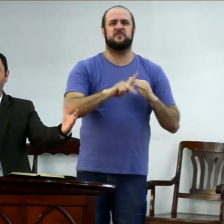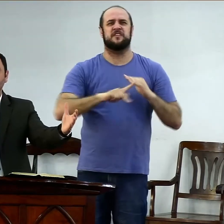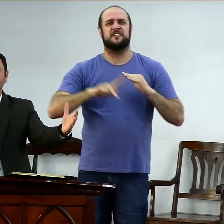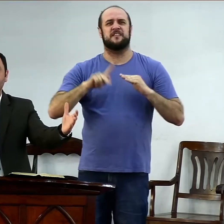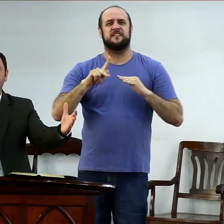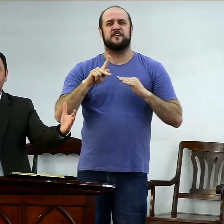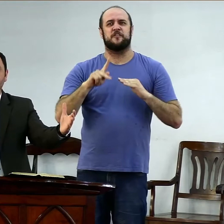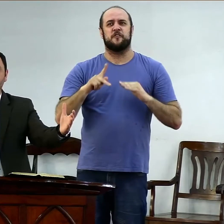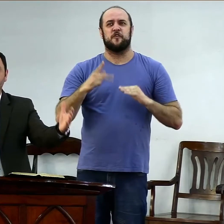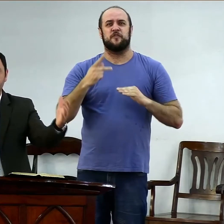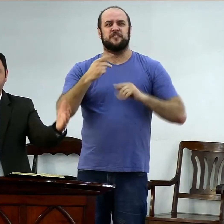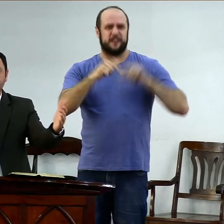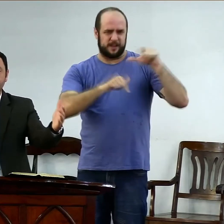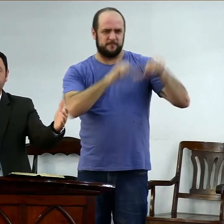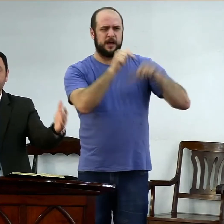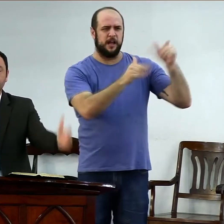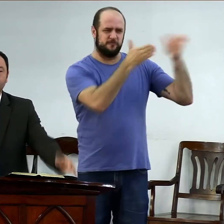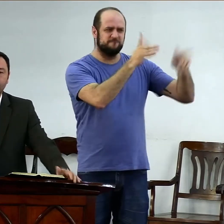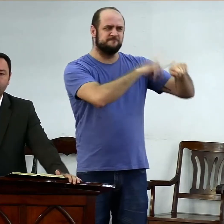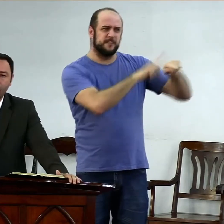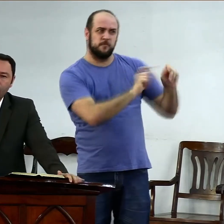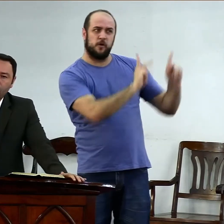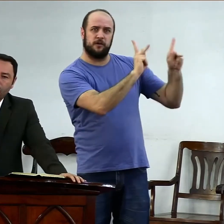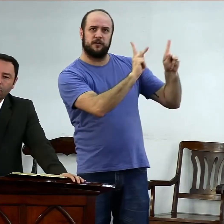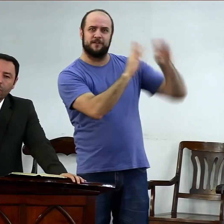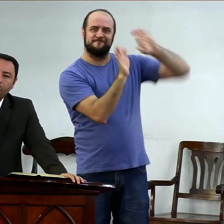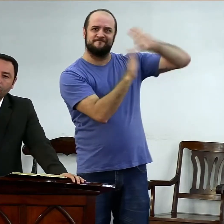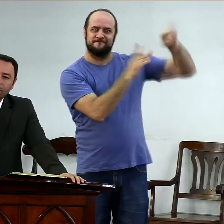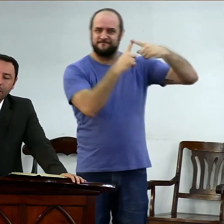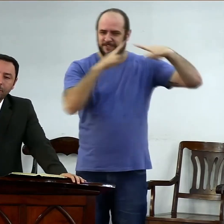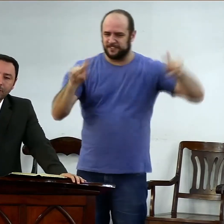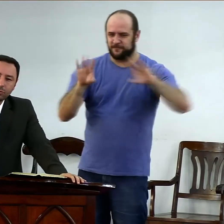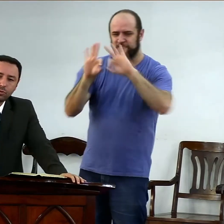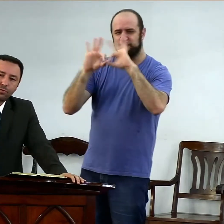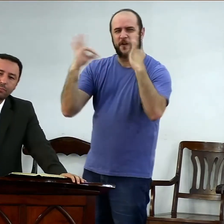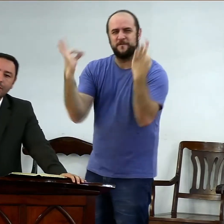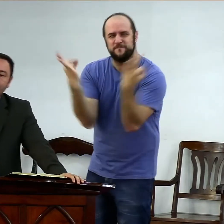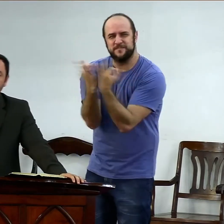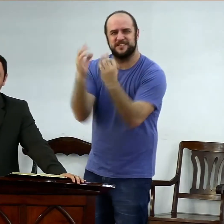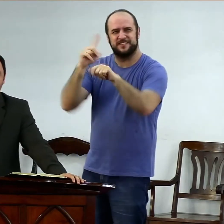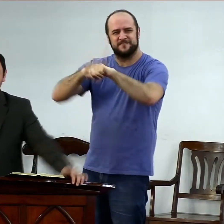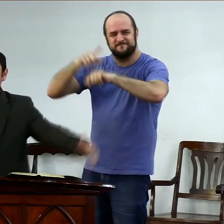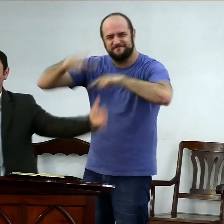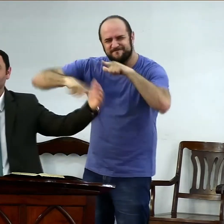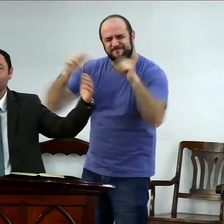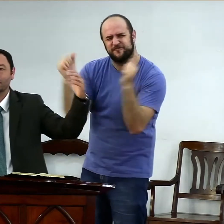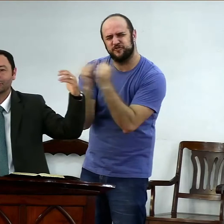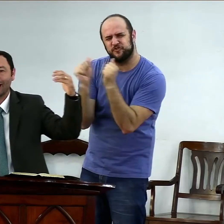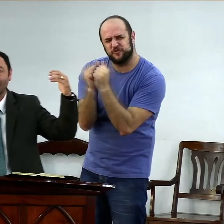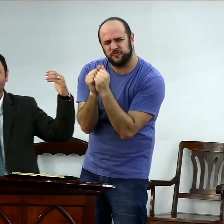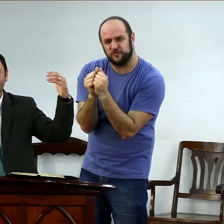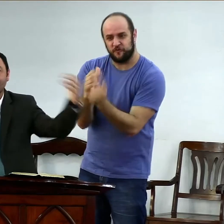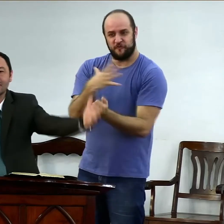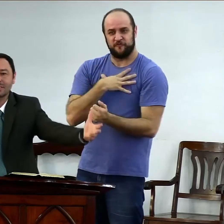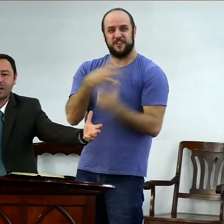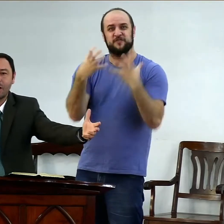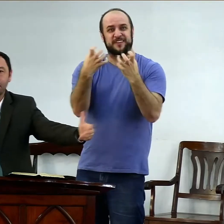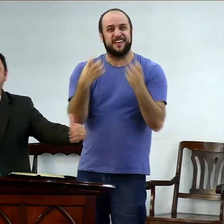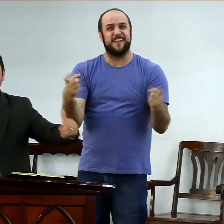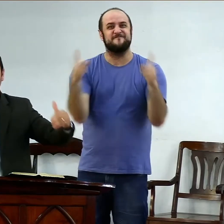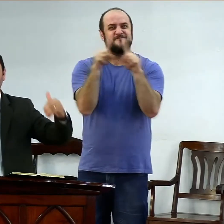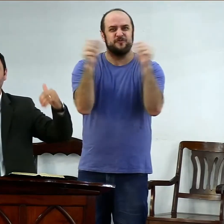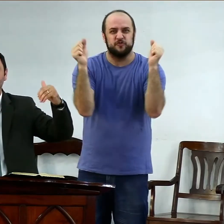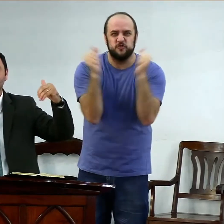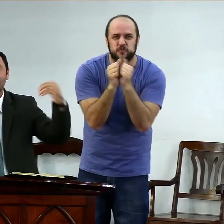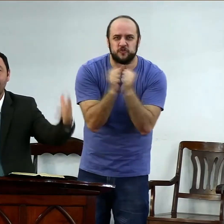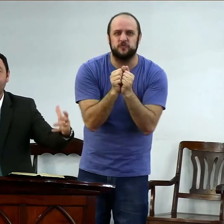o horário do trabalho, mas também na tua agenda coloque o tempo da sua família. Os teus filhos querem a tua atenção,